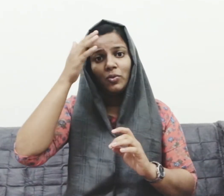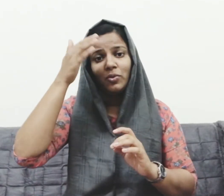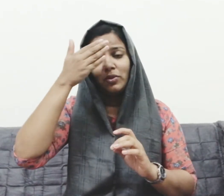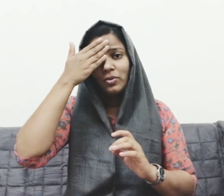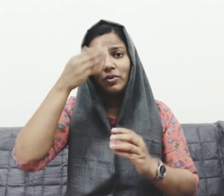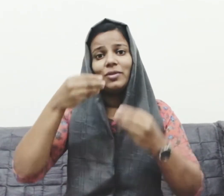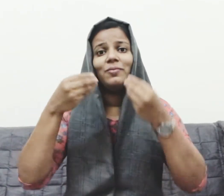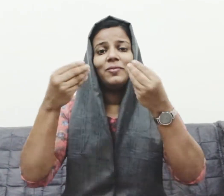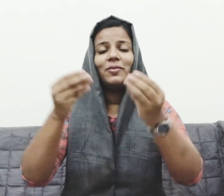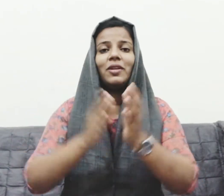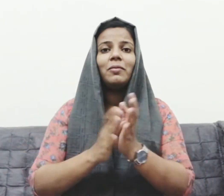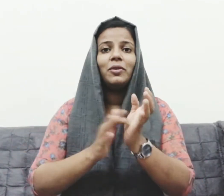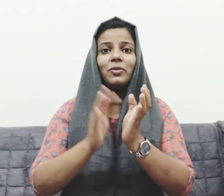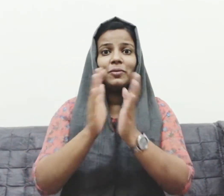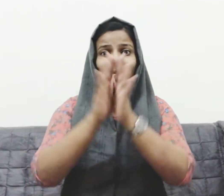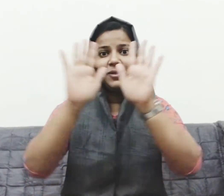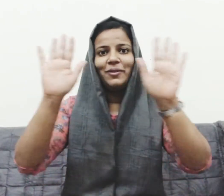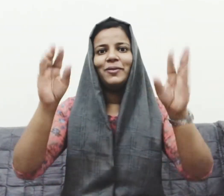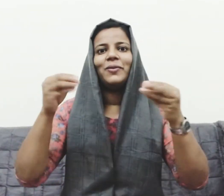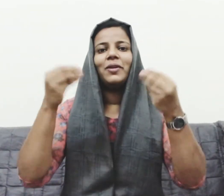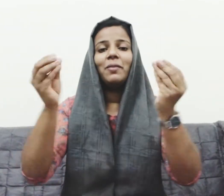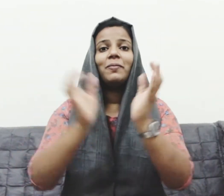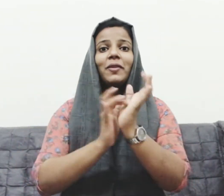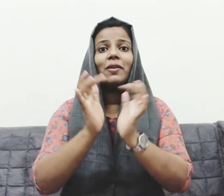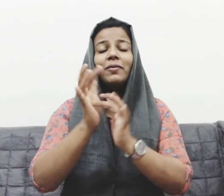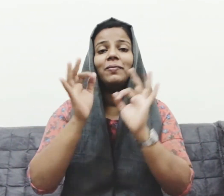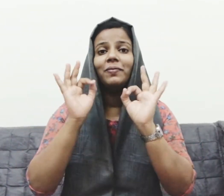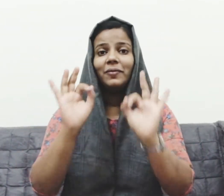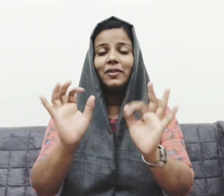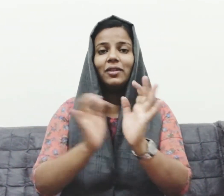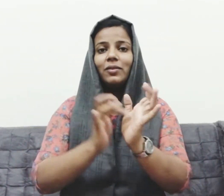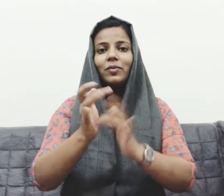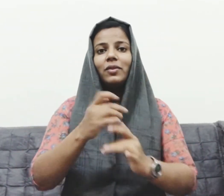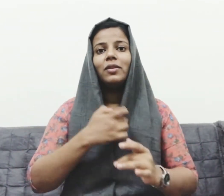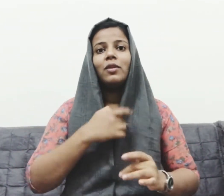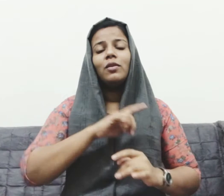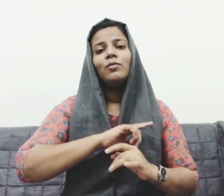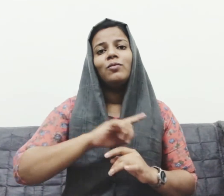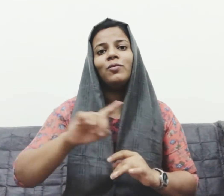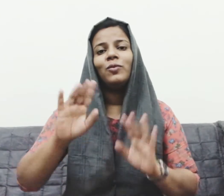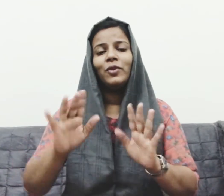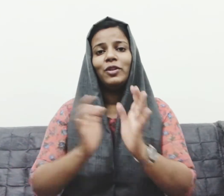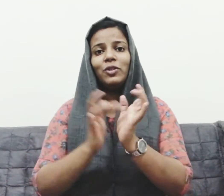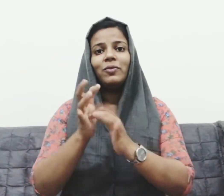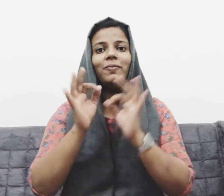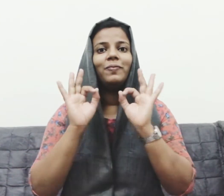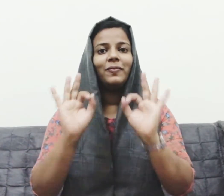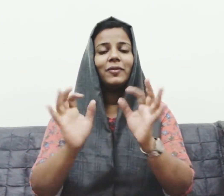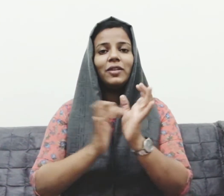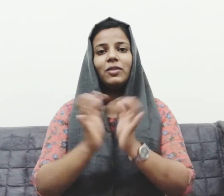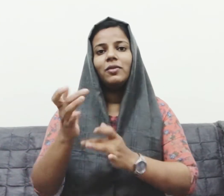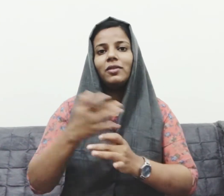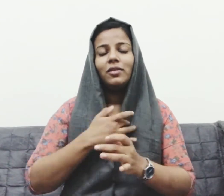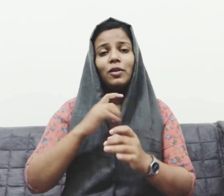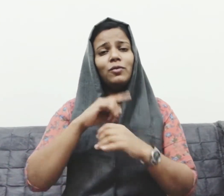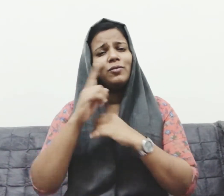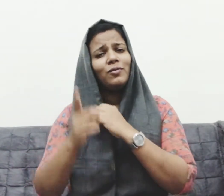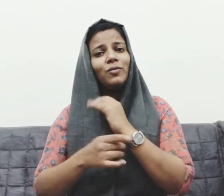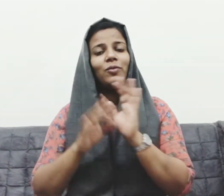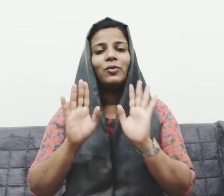കർത്താവിന് സ്തോത്രം ചെയ്യാം. കർത്താവിനെ മഹത്വപ്പെടുത്തിക്ക്. ഹോ നല്ലവനല്ലോ അങ്ങയുടെ ദയ എന്നേക്കുമുള്ളത്. ഹോ നല്ലവനല്ലോ അങ്ങയുടെ ദയ എന്നേക്കുമുള്ളത്.